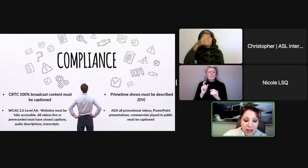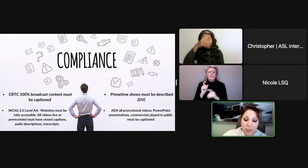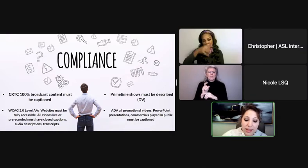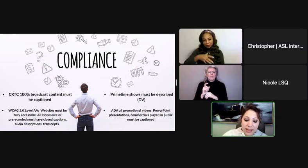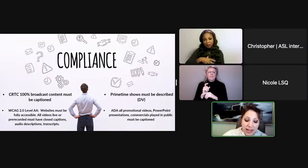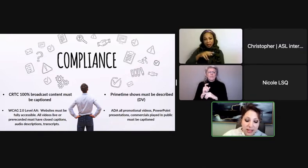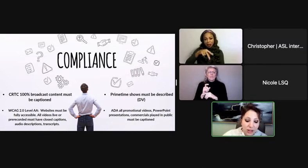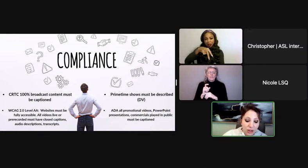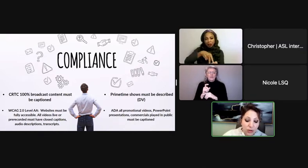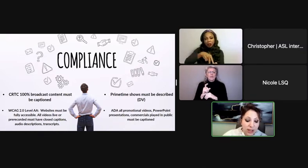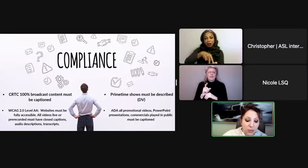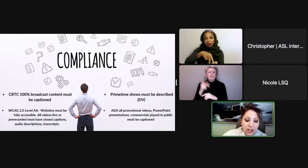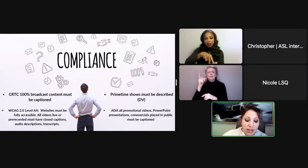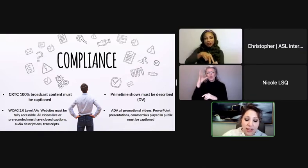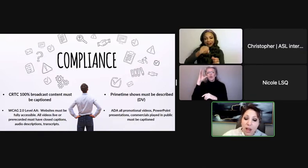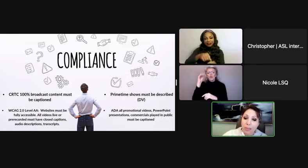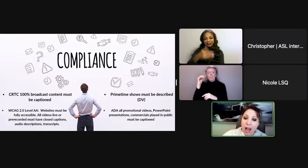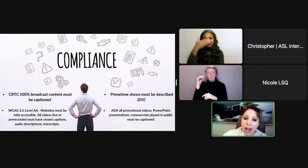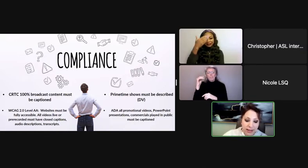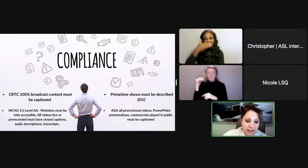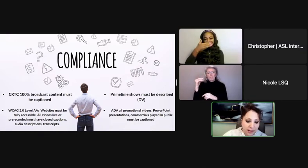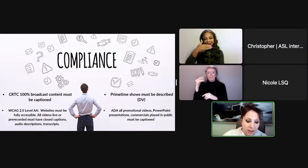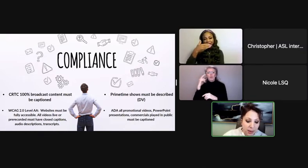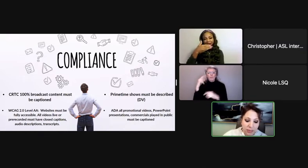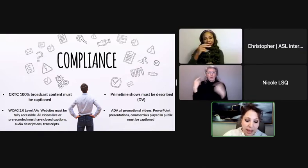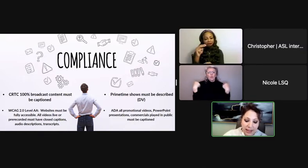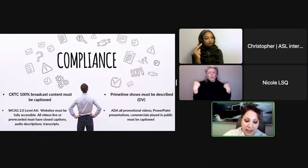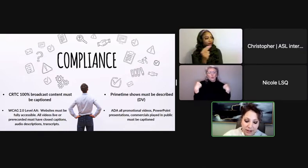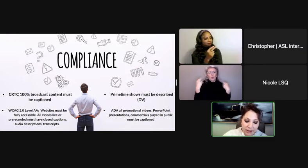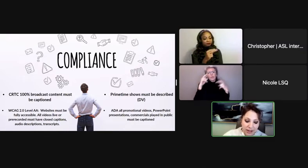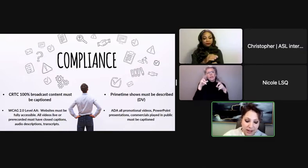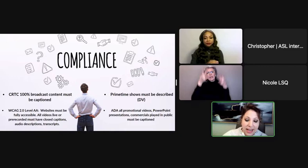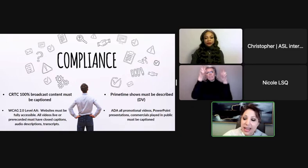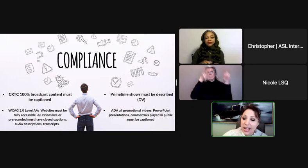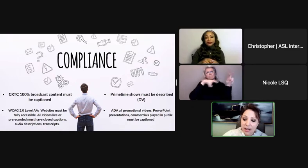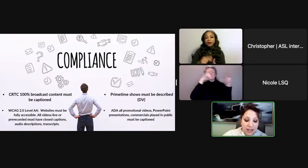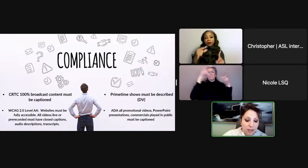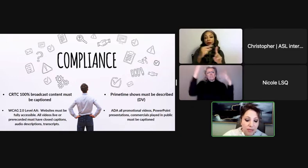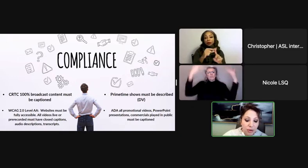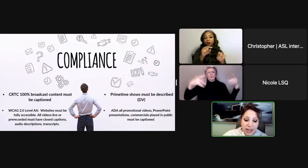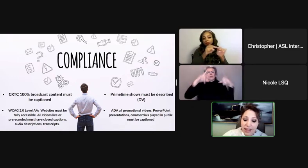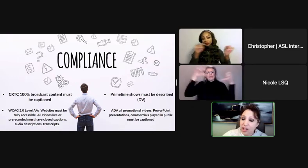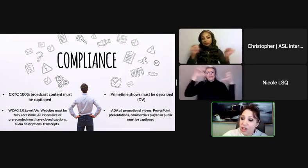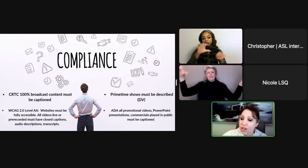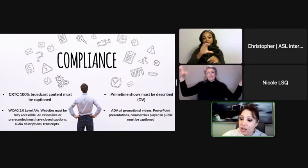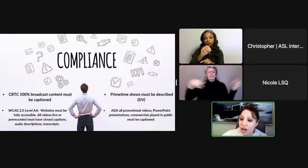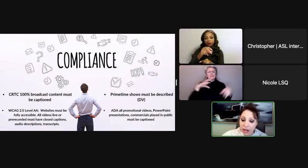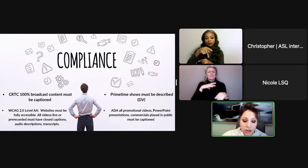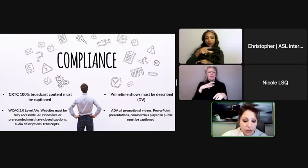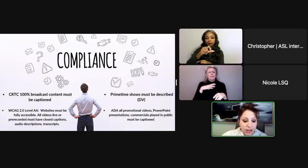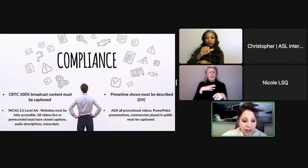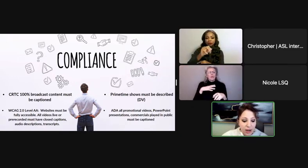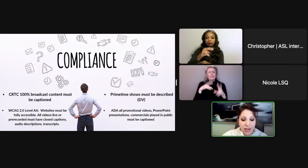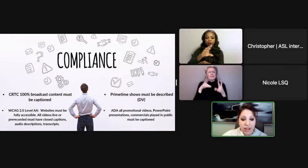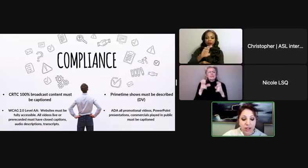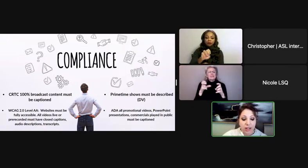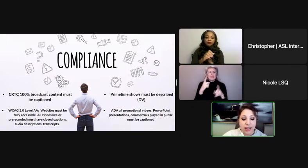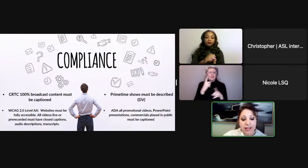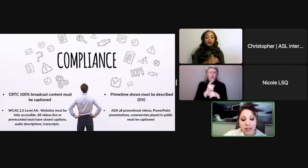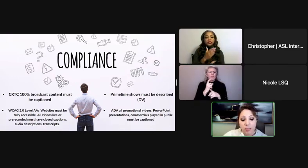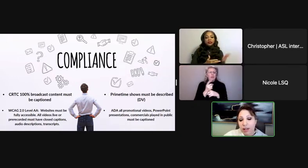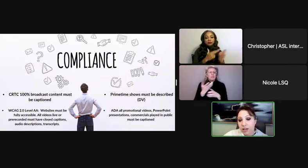un homme qui nous fait de dos, qui regarde le contexte et nous avons le titre conformité.